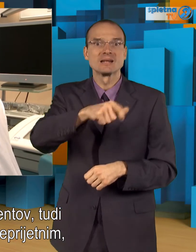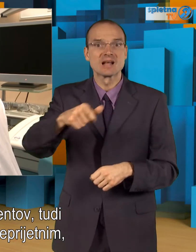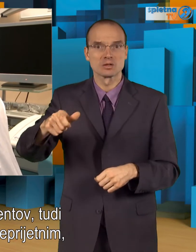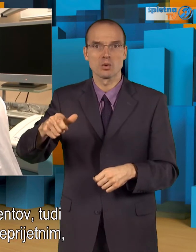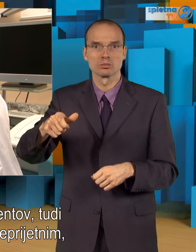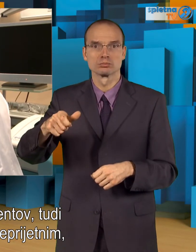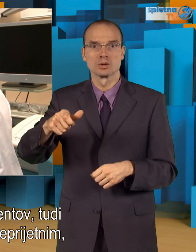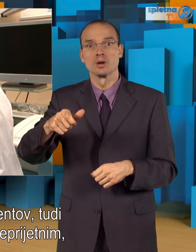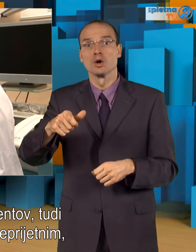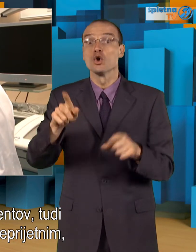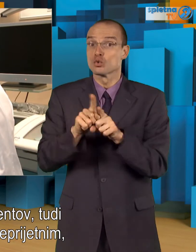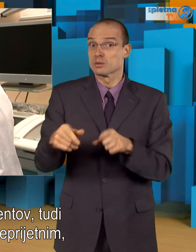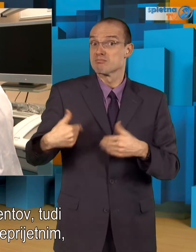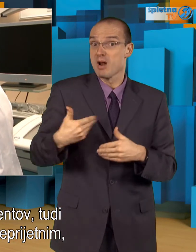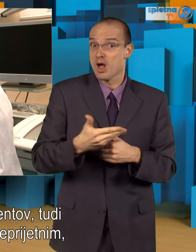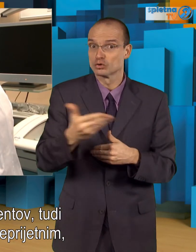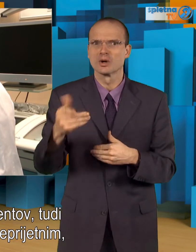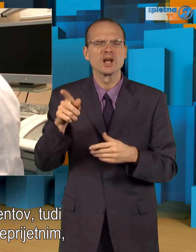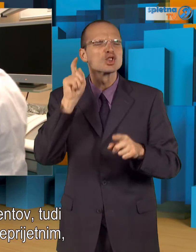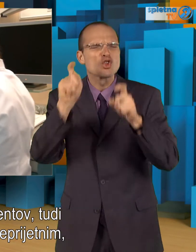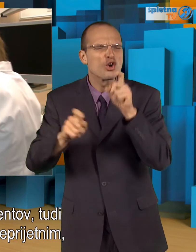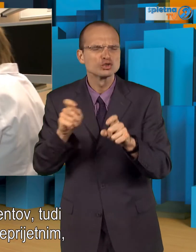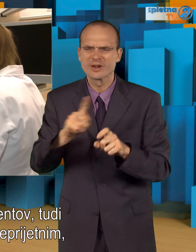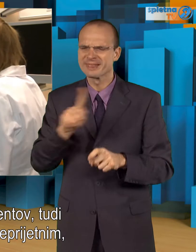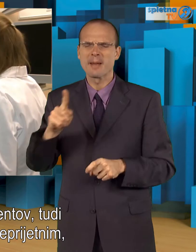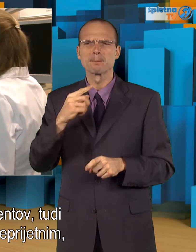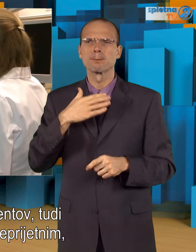za neprijetnim stalnim šumenjem v ušesih.